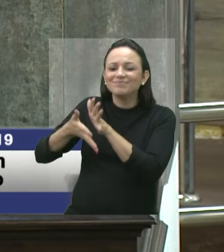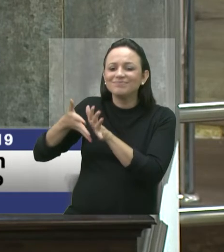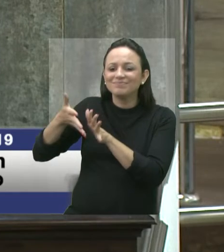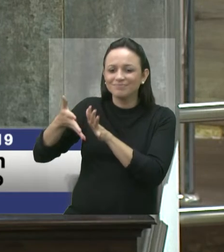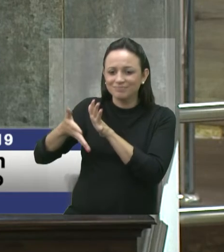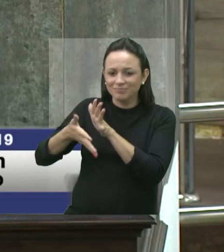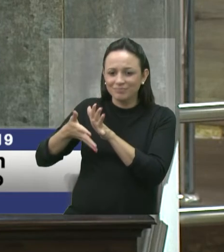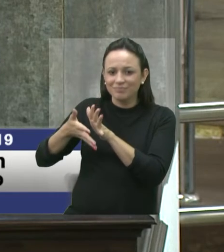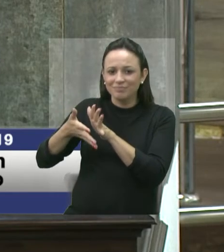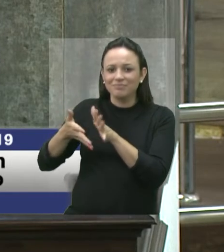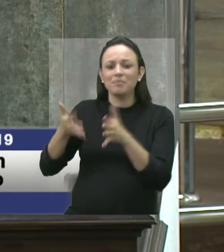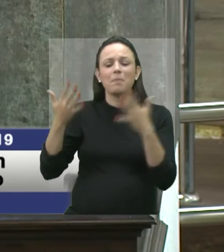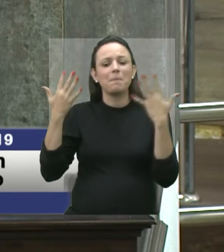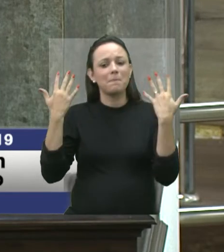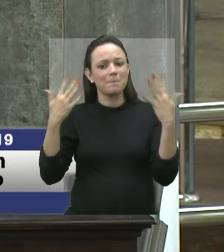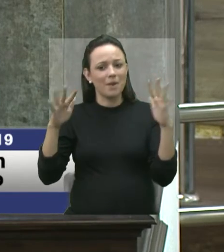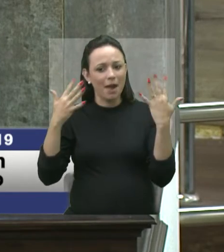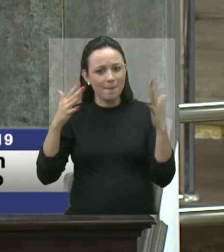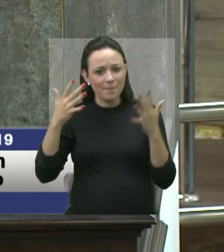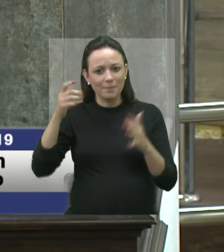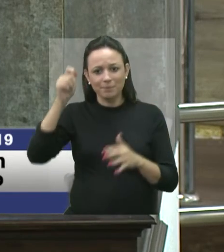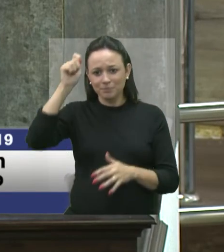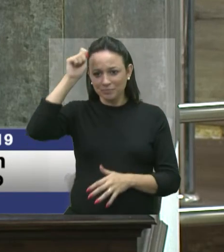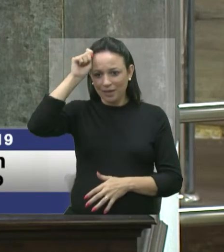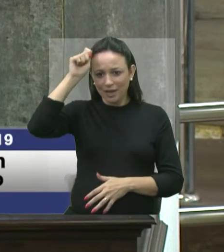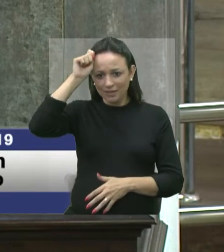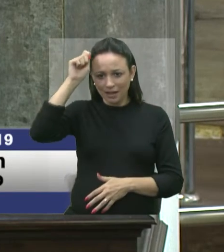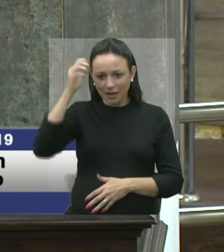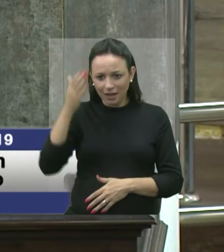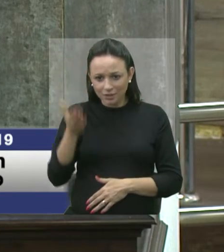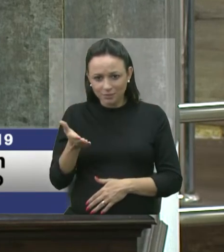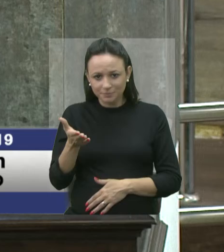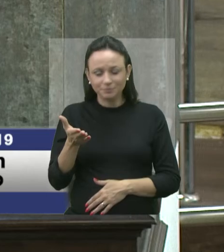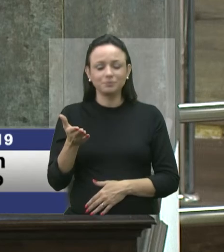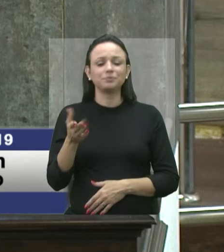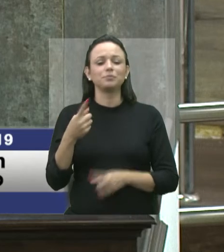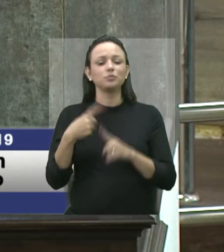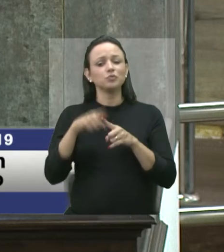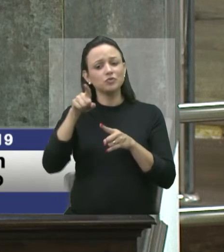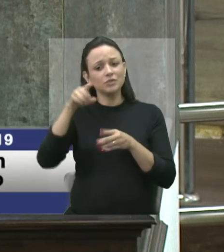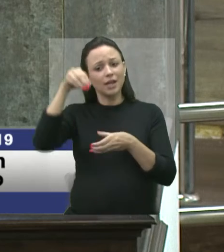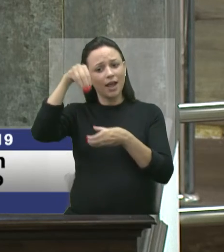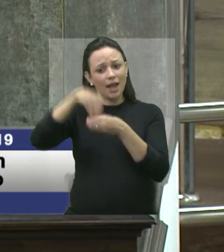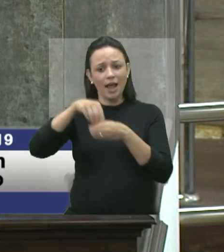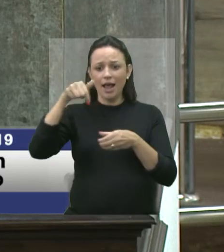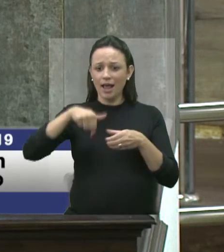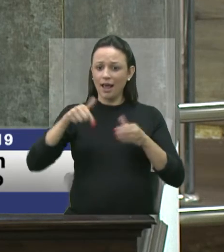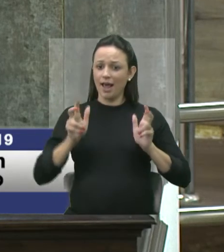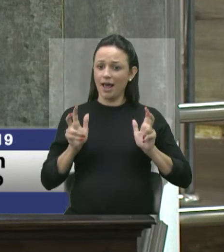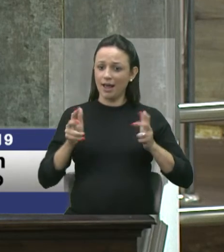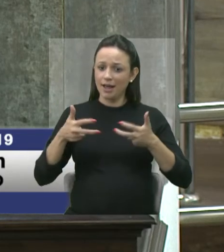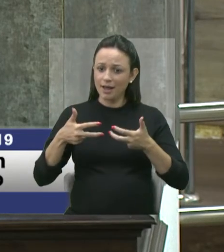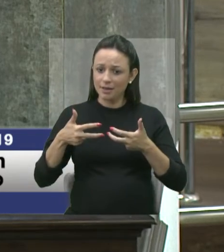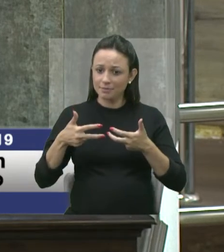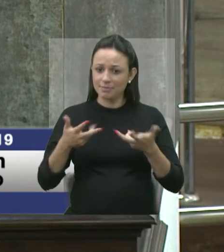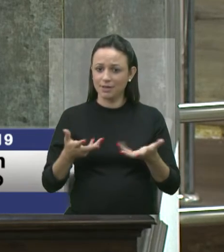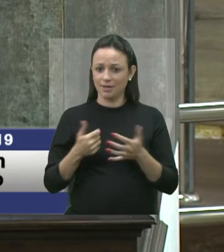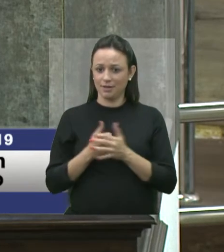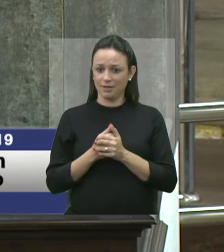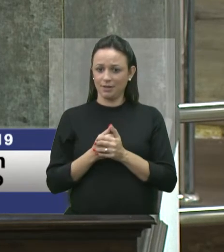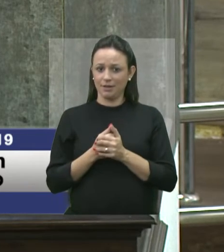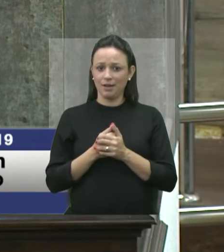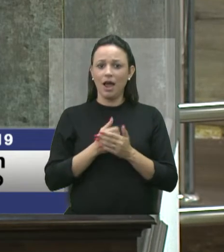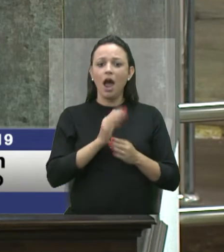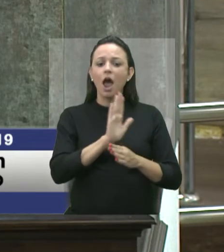Parabéns a Adalto por estar aqui na nossa casa de lei, nos ajudando